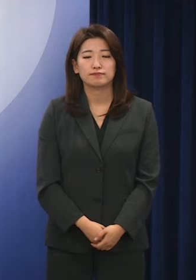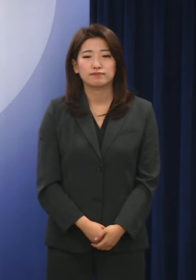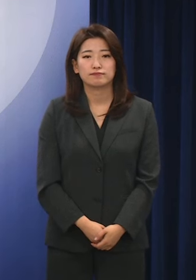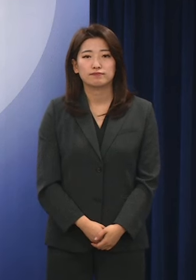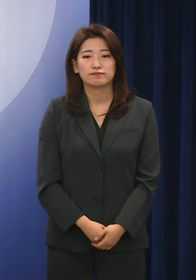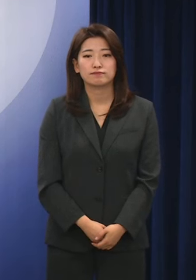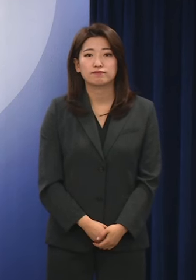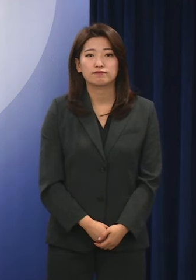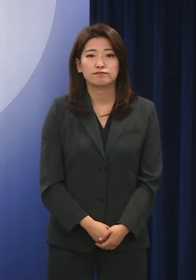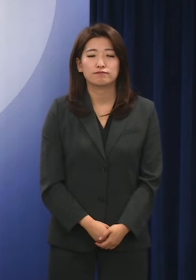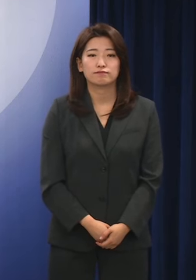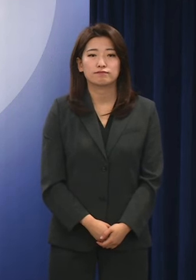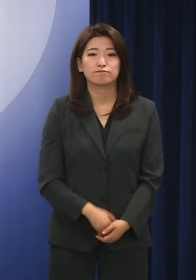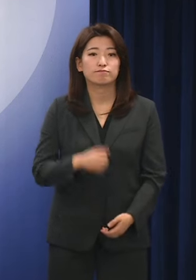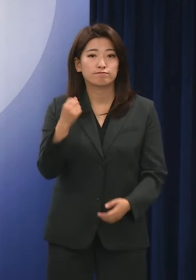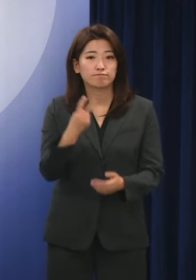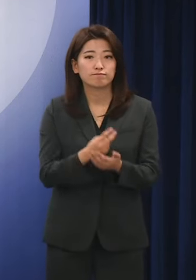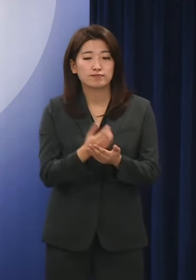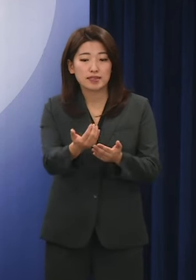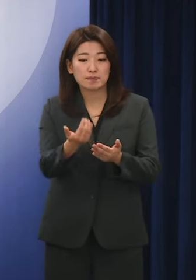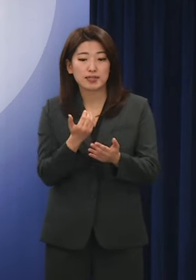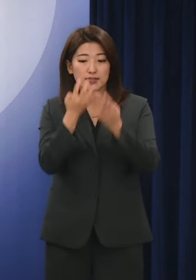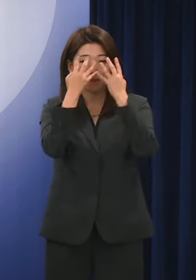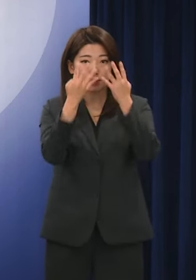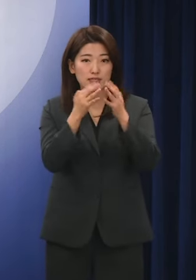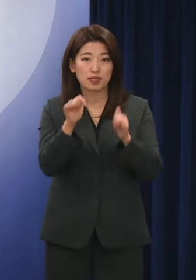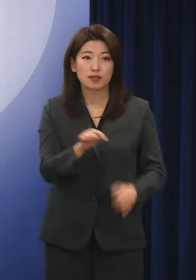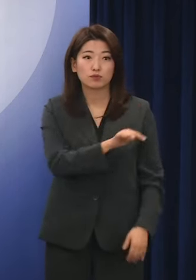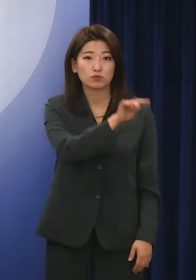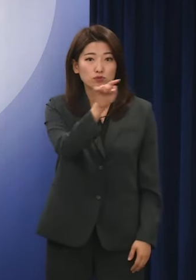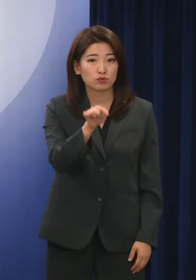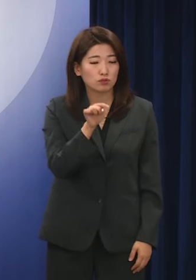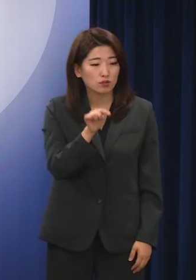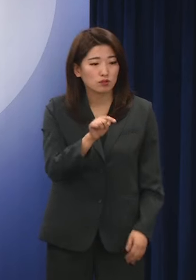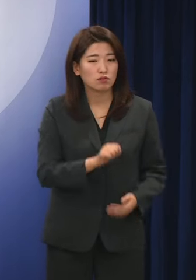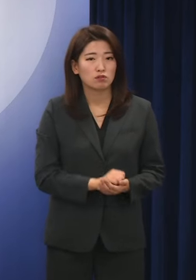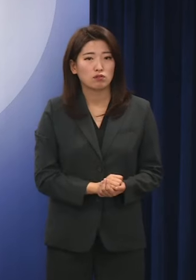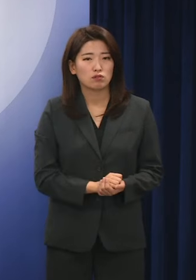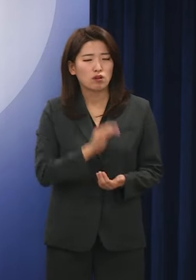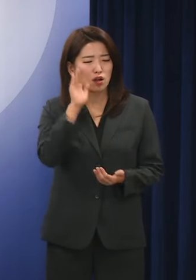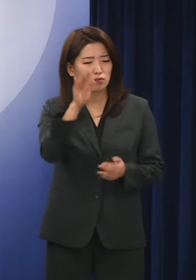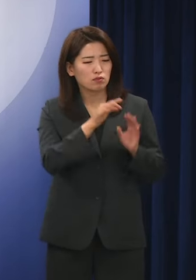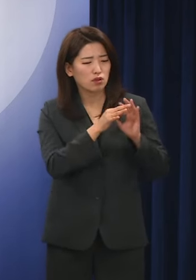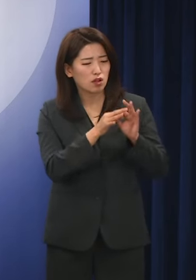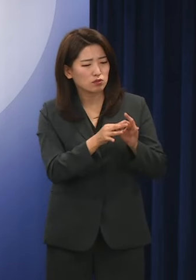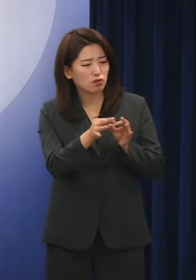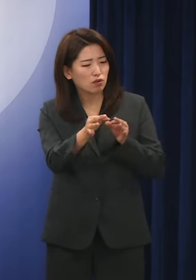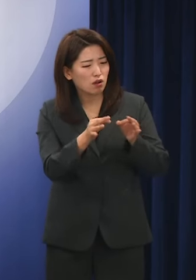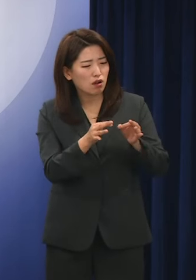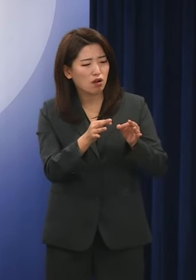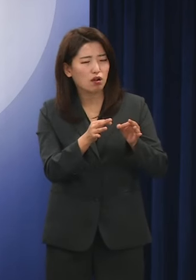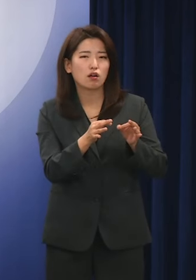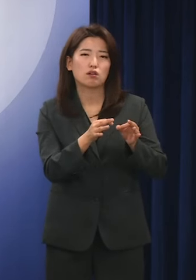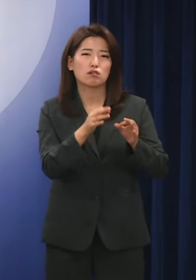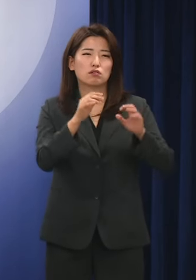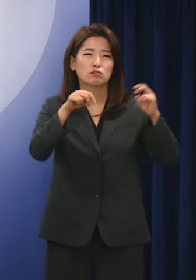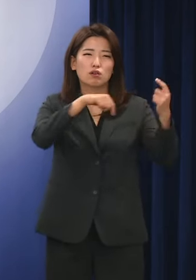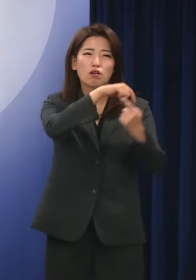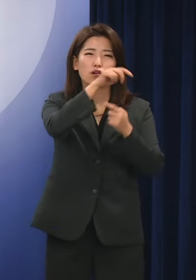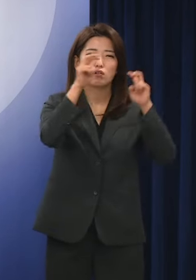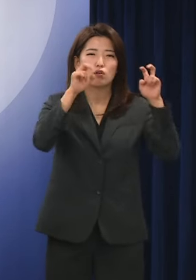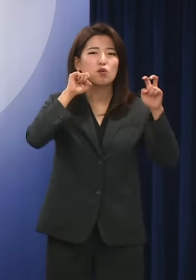특히 수용자와 가석방자 중에서는 계속적 거래 관계에서 경영 악화 등으로 처벌받게